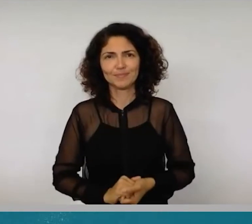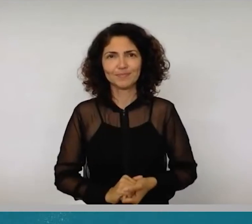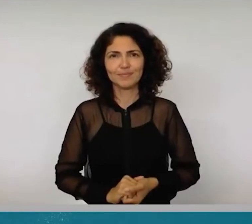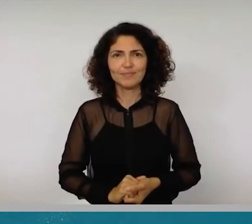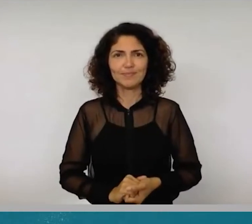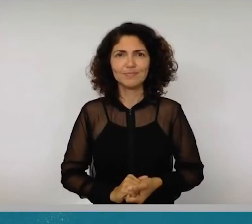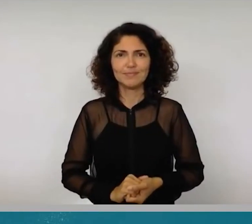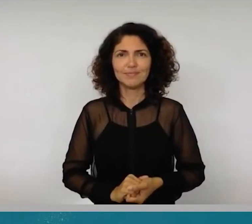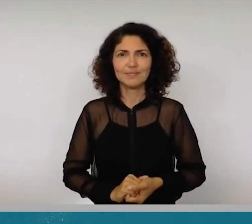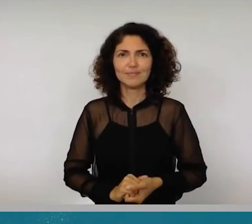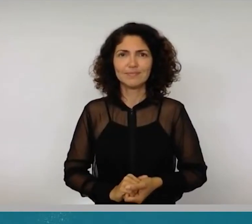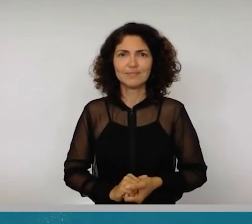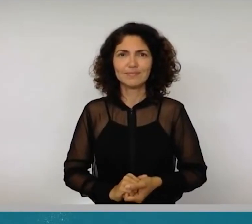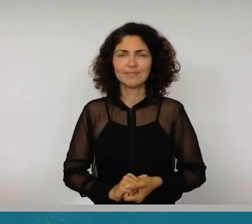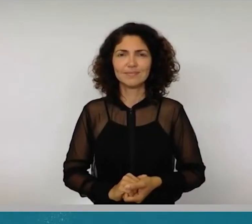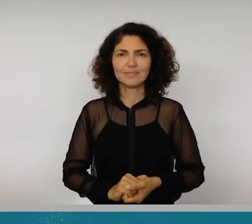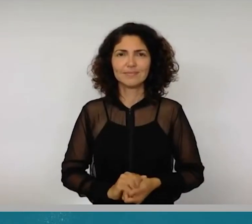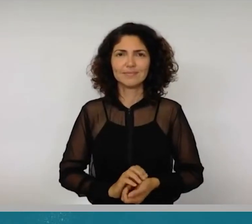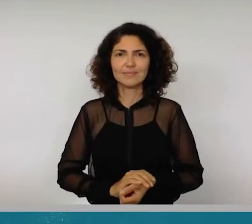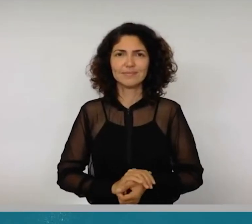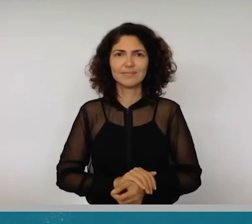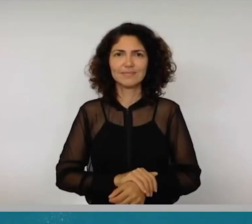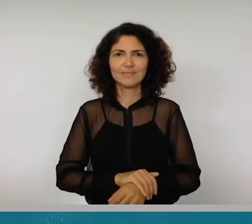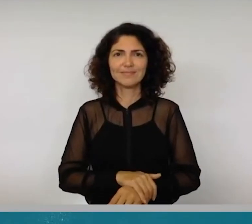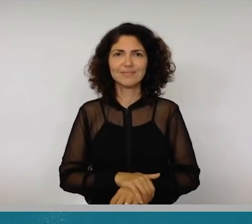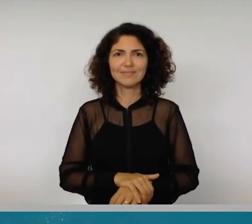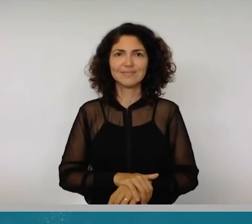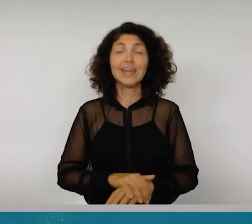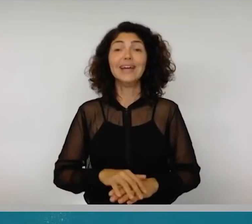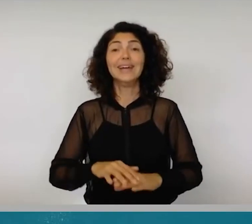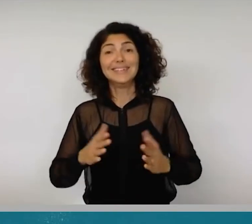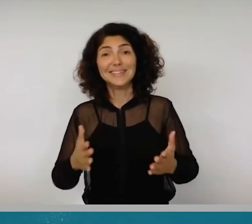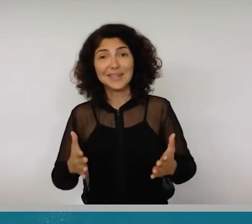Na verdade, estou invertendo toda a ordem aqui, tá?